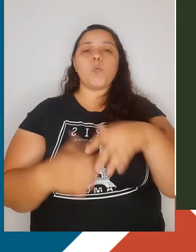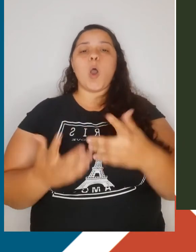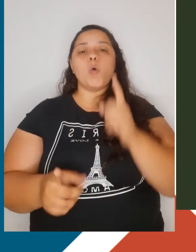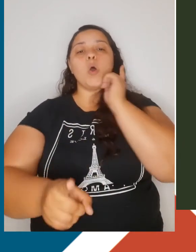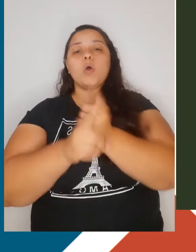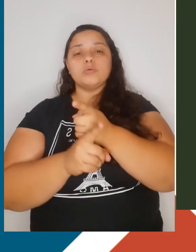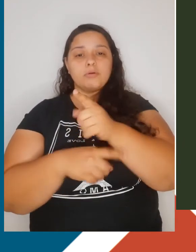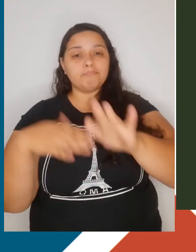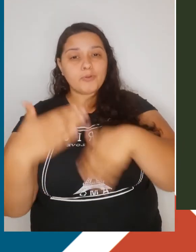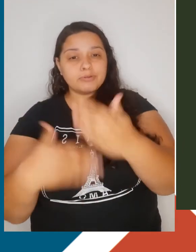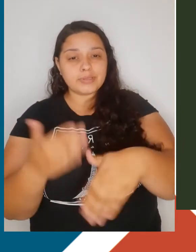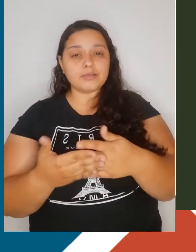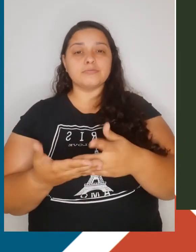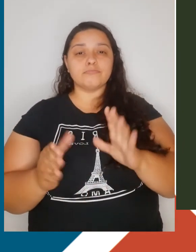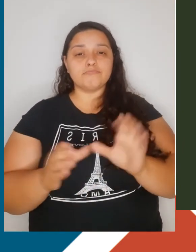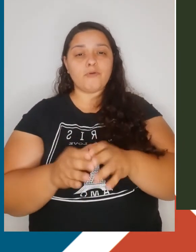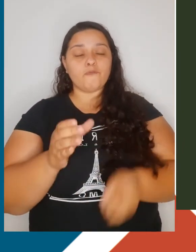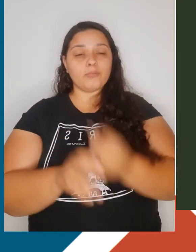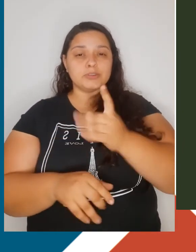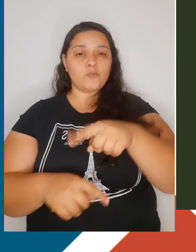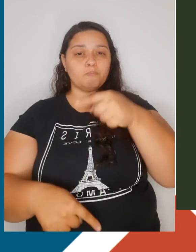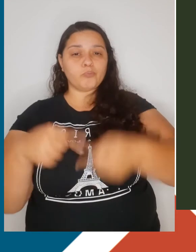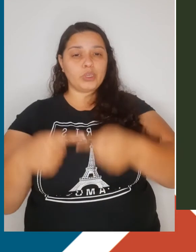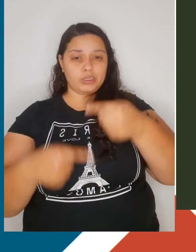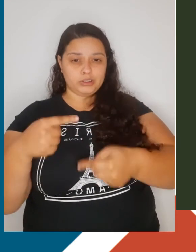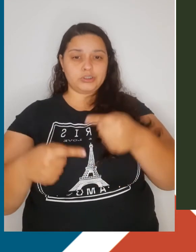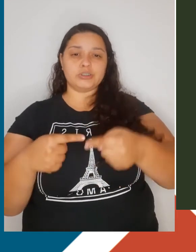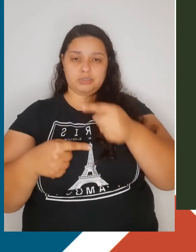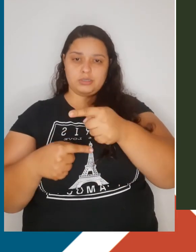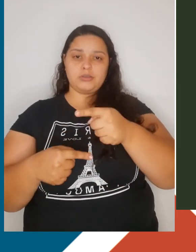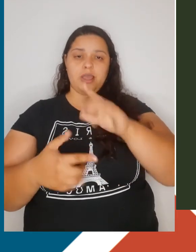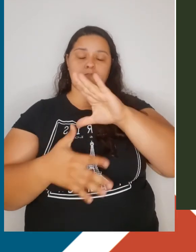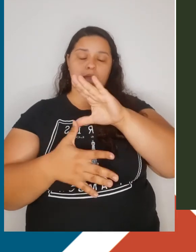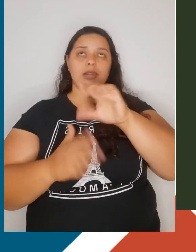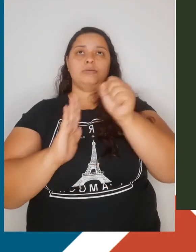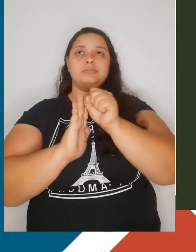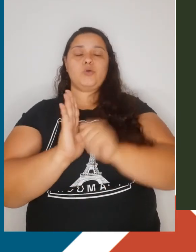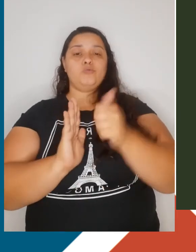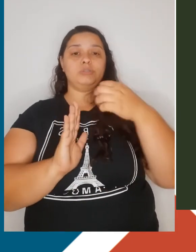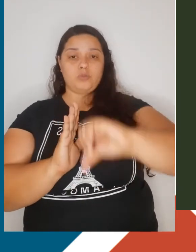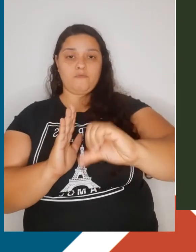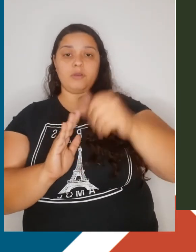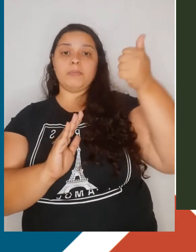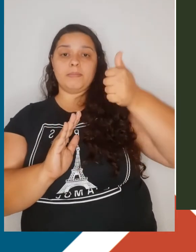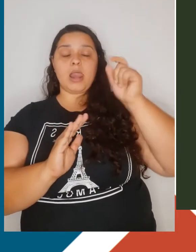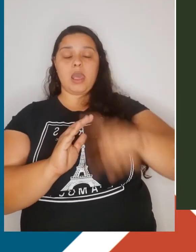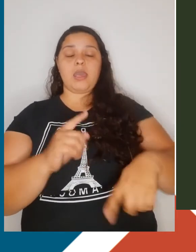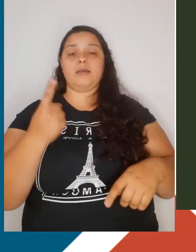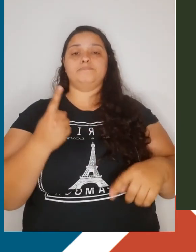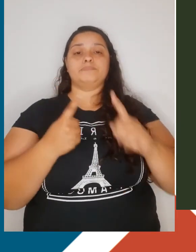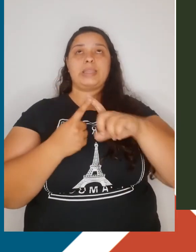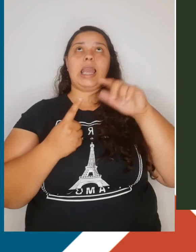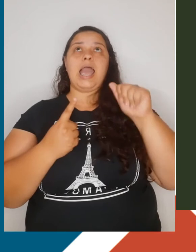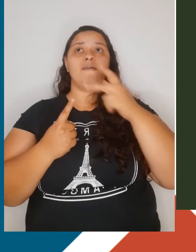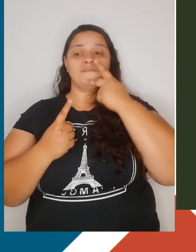identifique o processo de formação política dessas nações latino-americanas no século XIX.